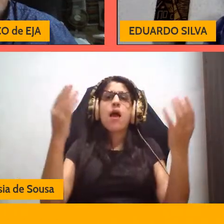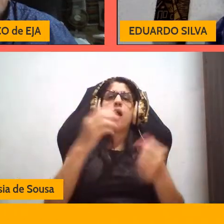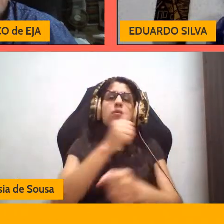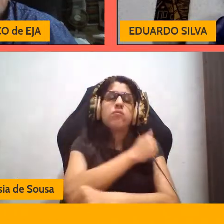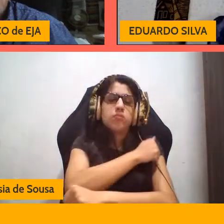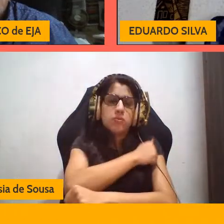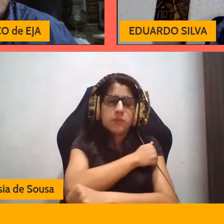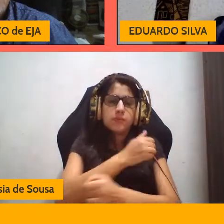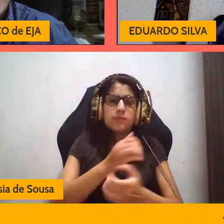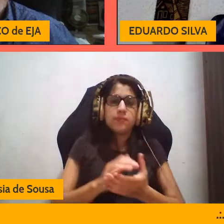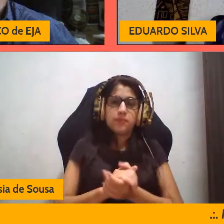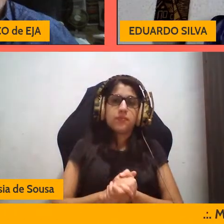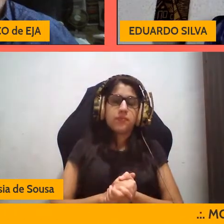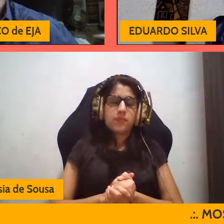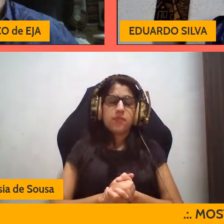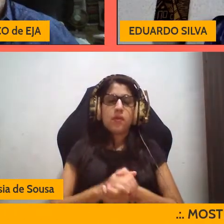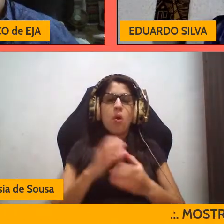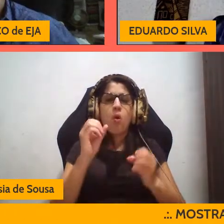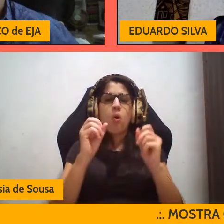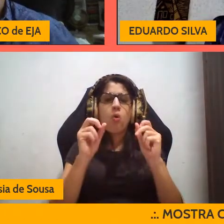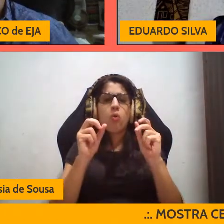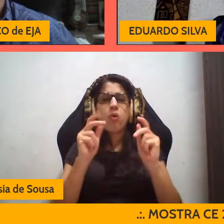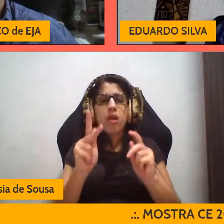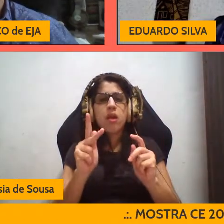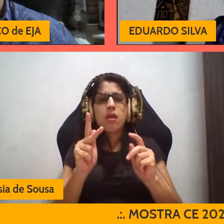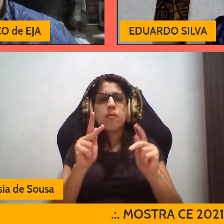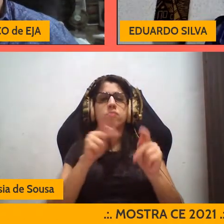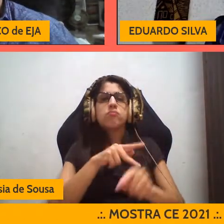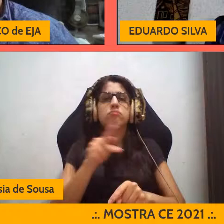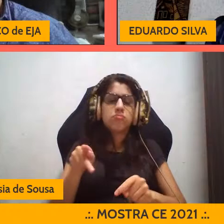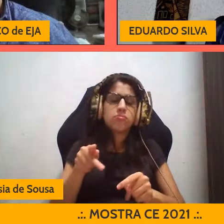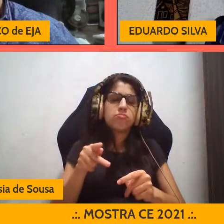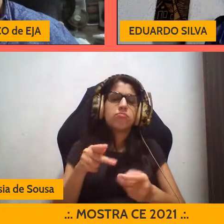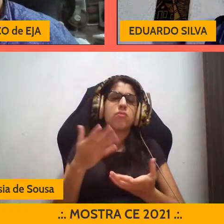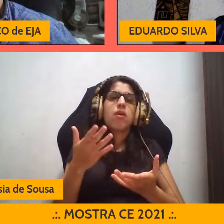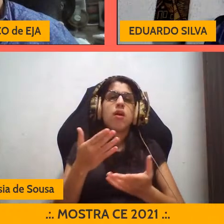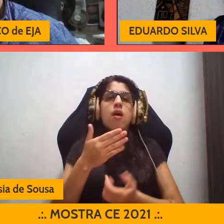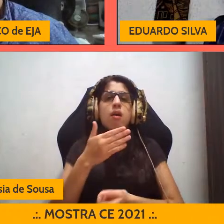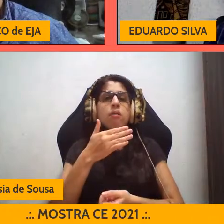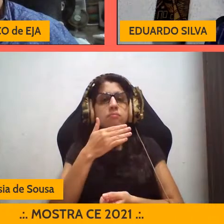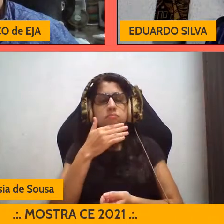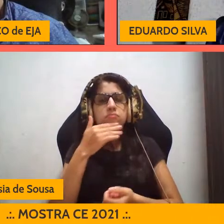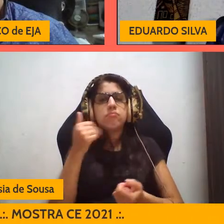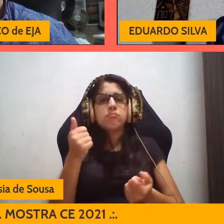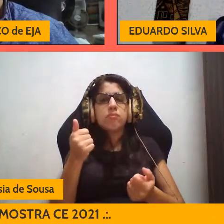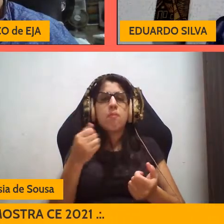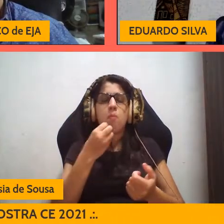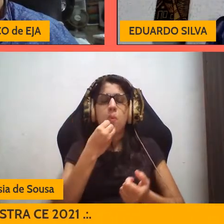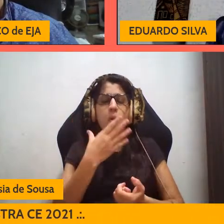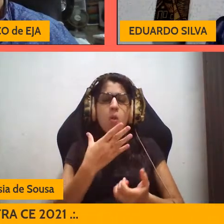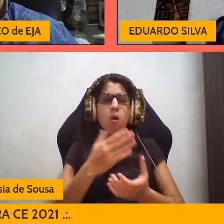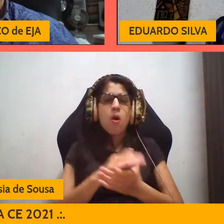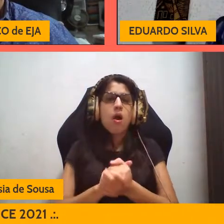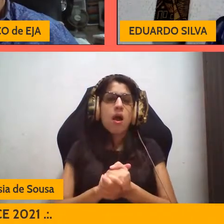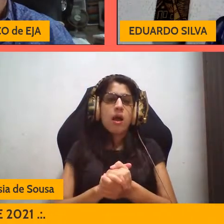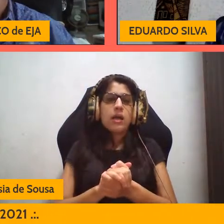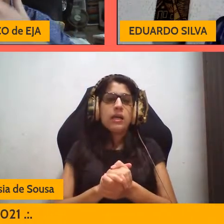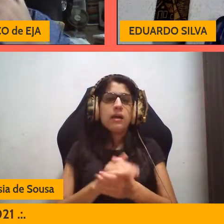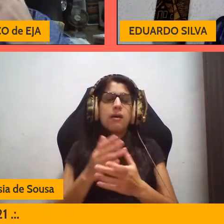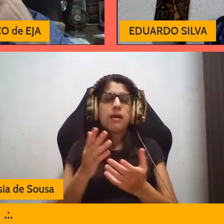Ok, professor, muitos elogios aqui à sua fala, de outros colegas seus, como a professora Ana Paula Romão,